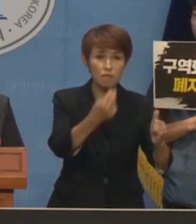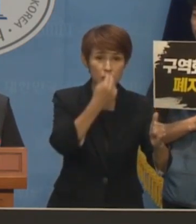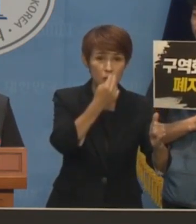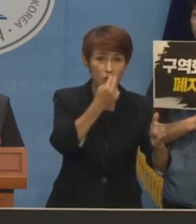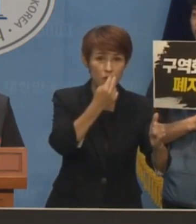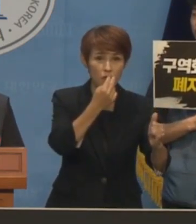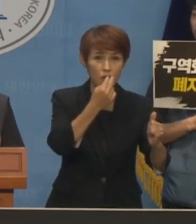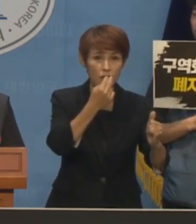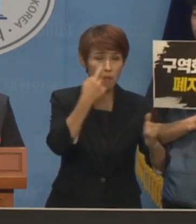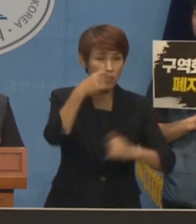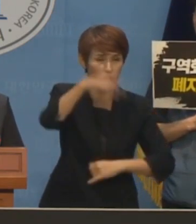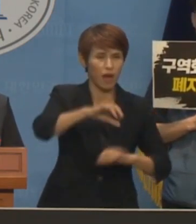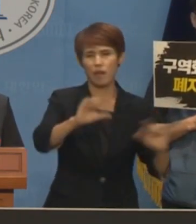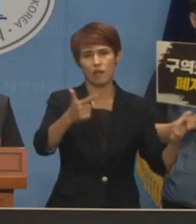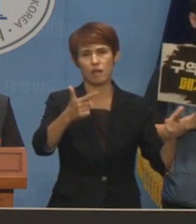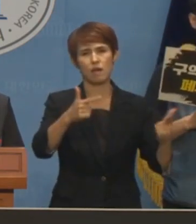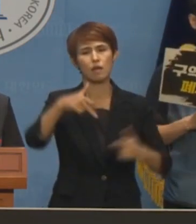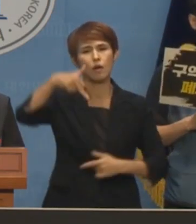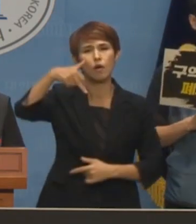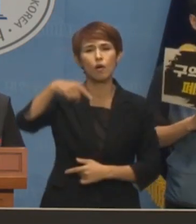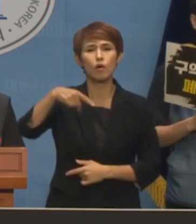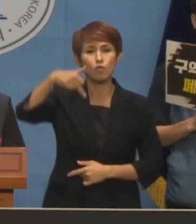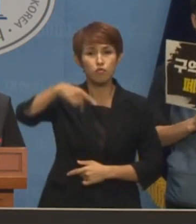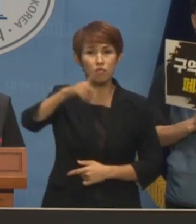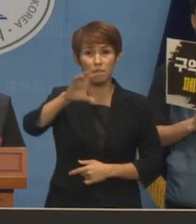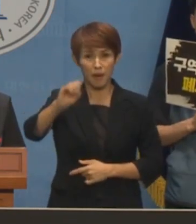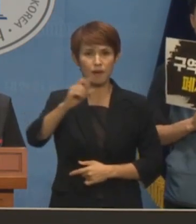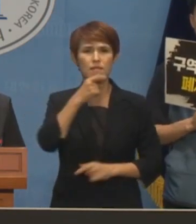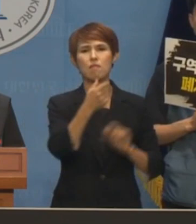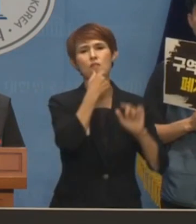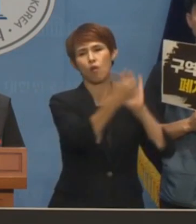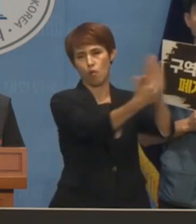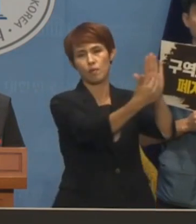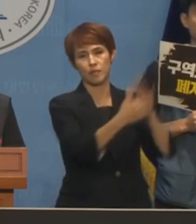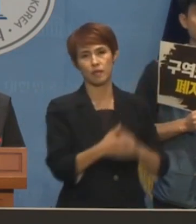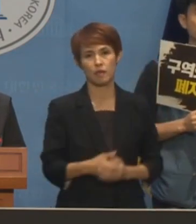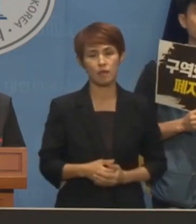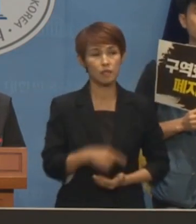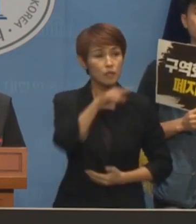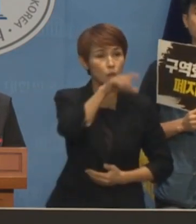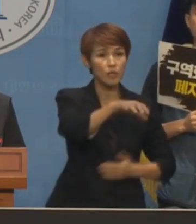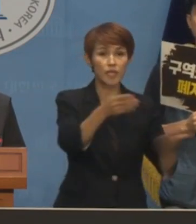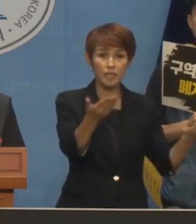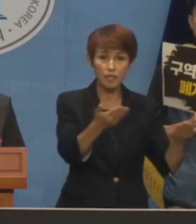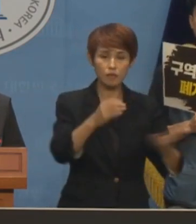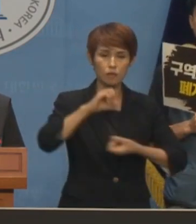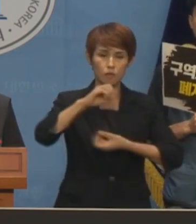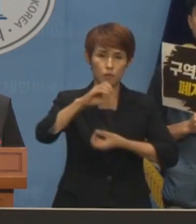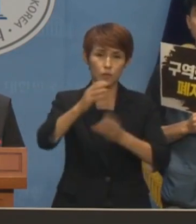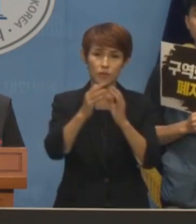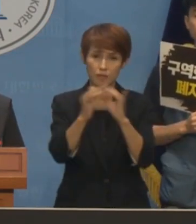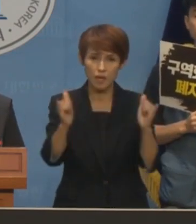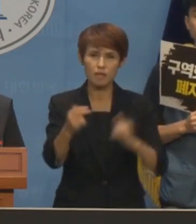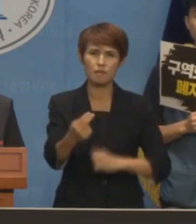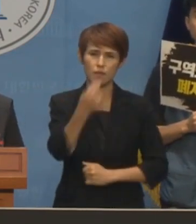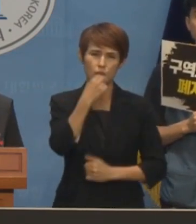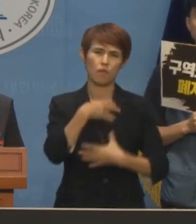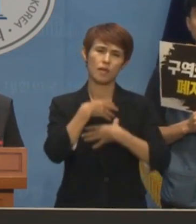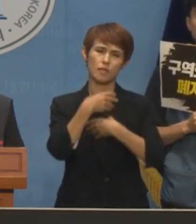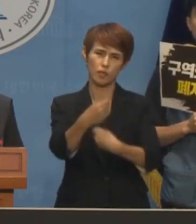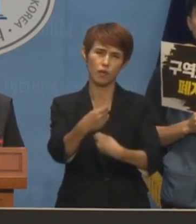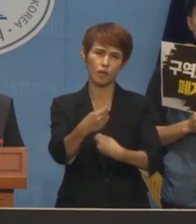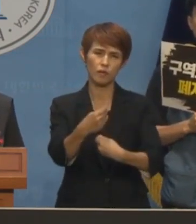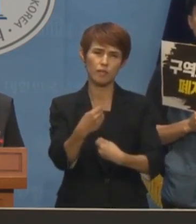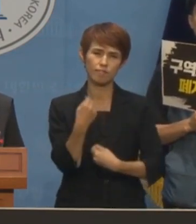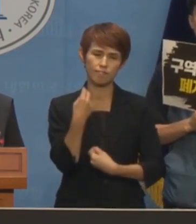로켓 배송을 쿠팡을 거부합니다 쿠팡에서 일하는 노동자들의 생명과 안전이